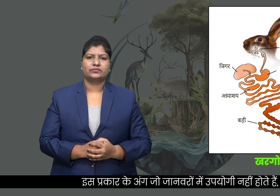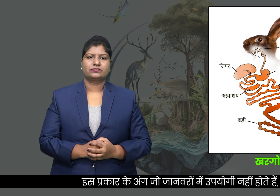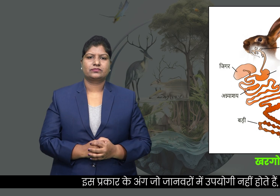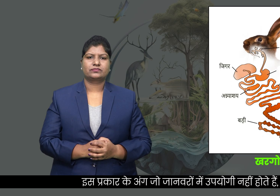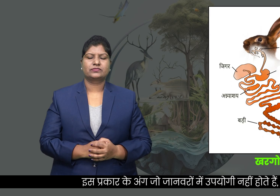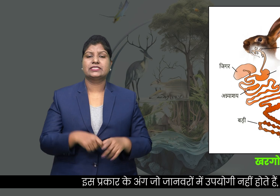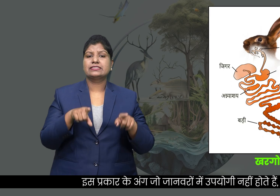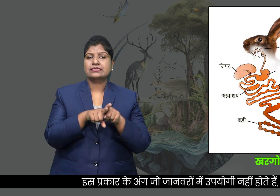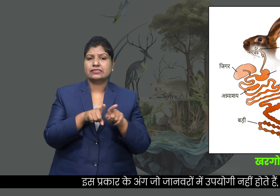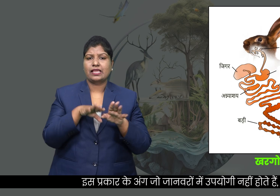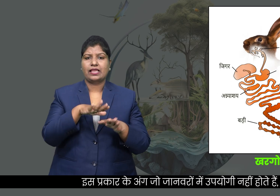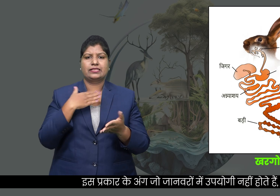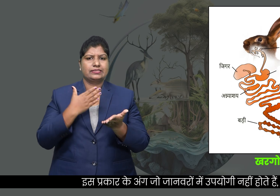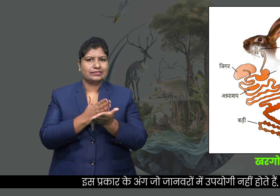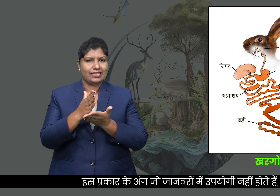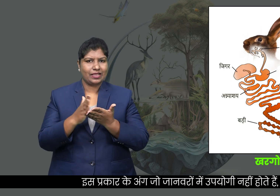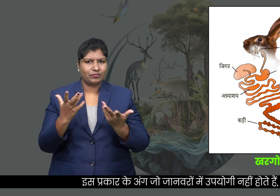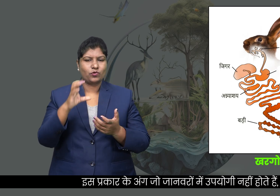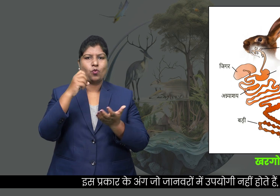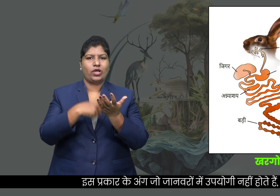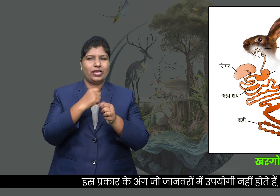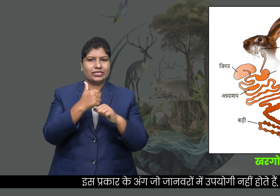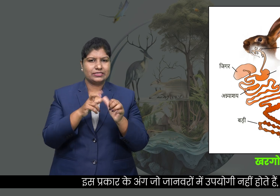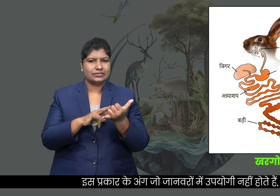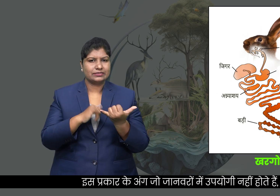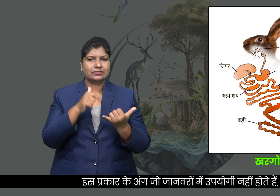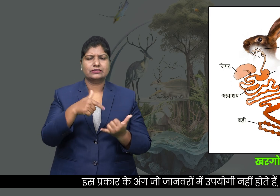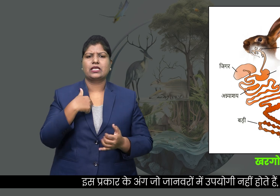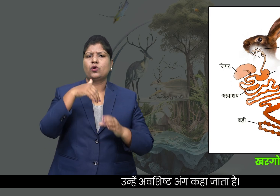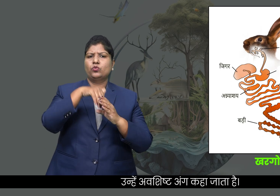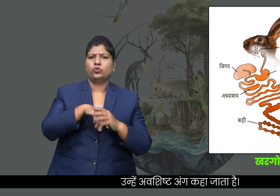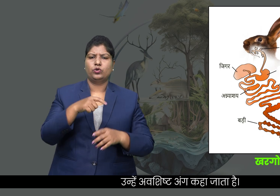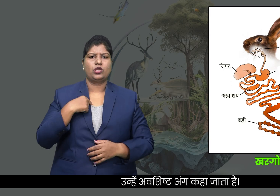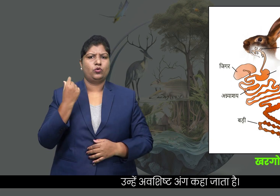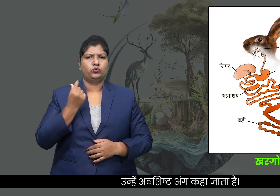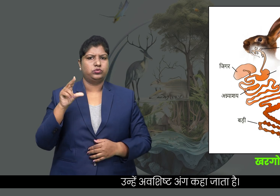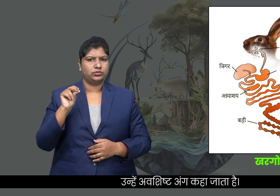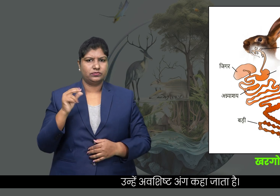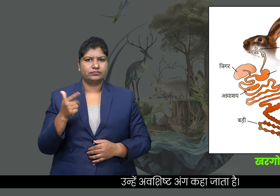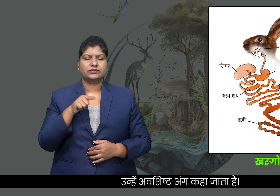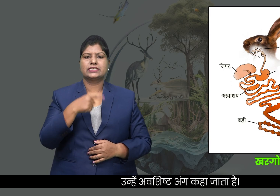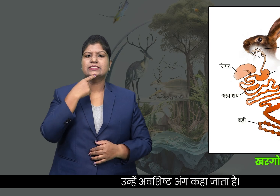इस प्रकार के अंग जो जानवरों में उपयोगी नहीं होते हैं, उन्हें अवशिष्ट अंग कहा जाता है।